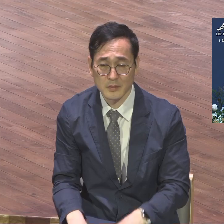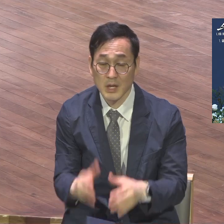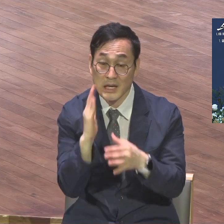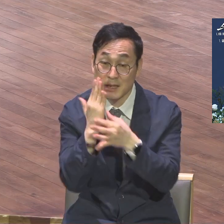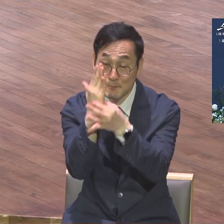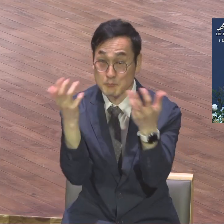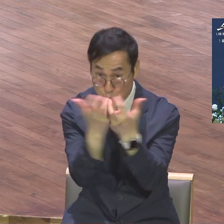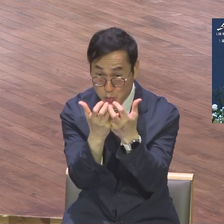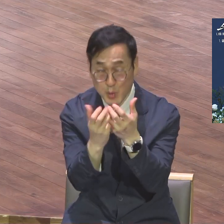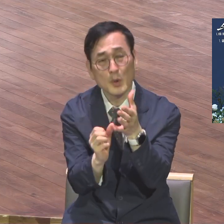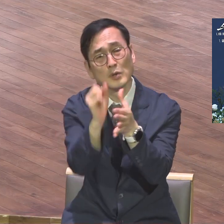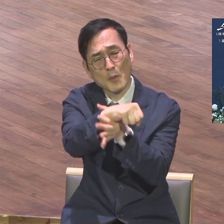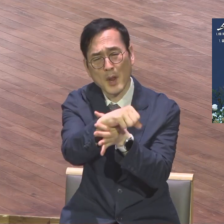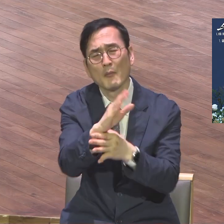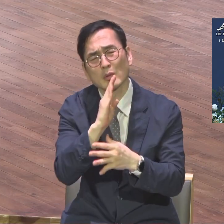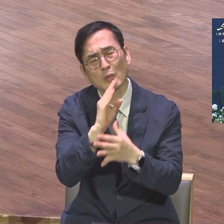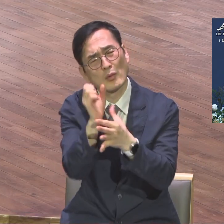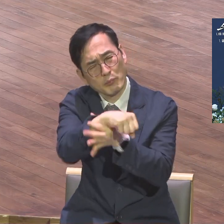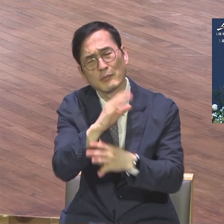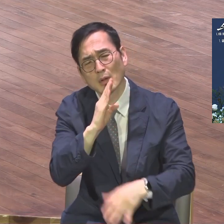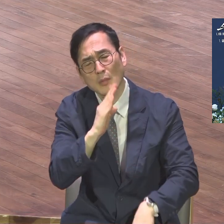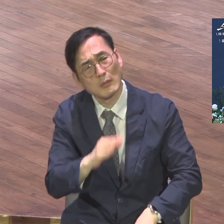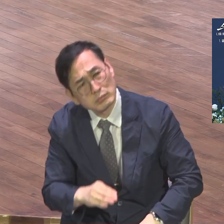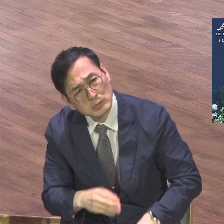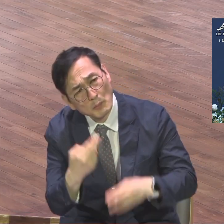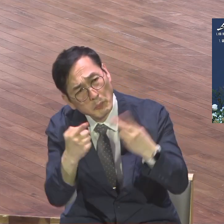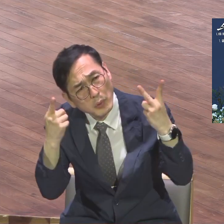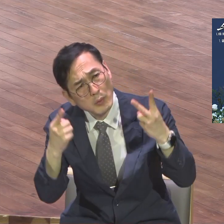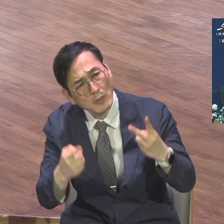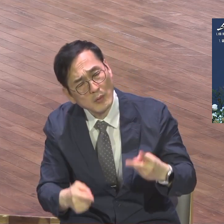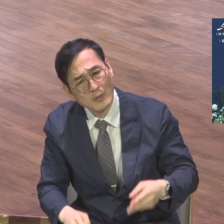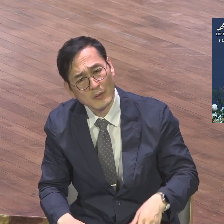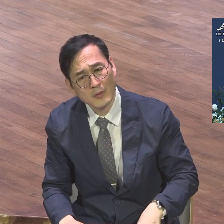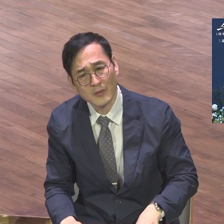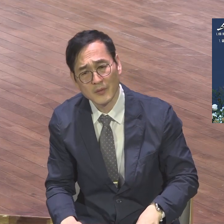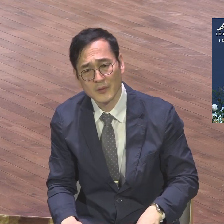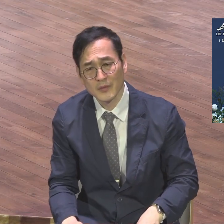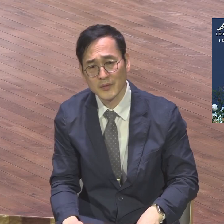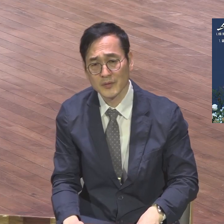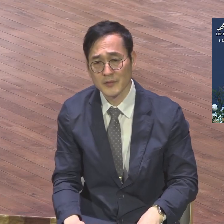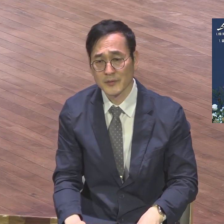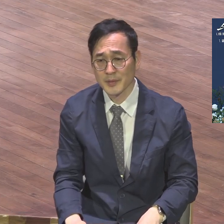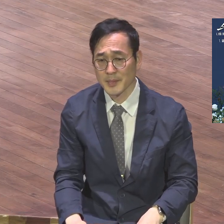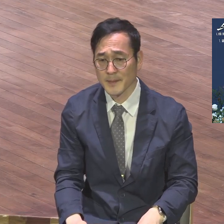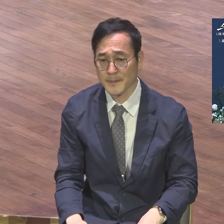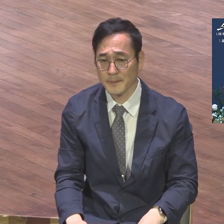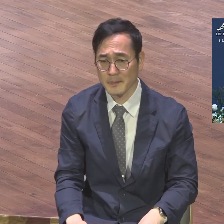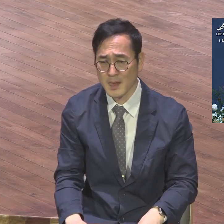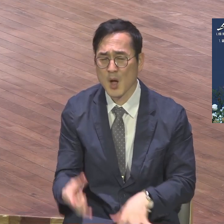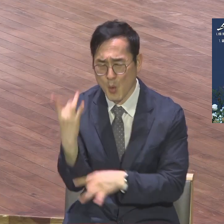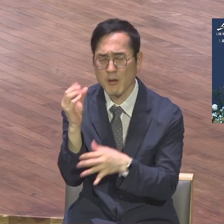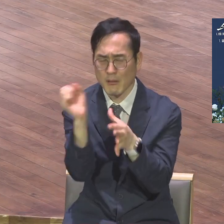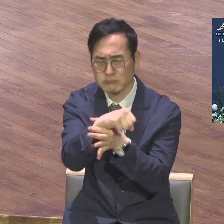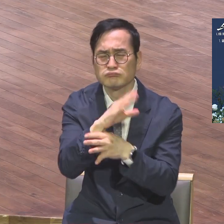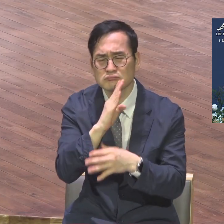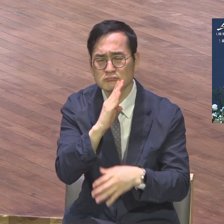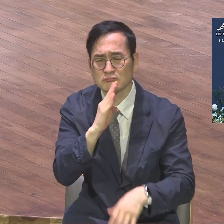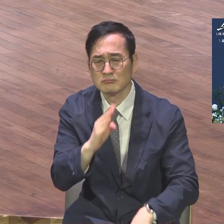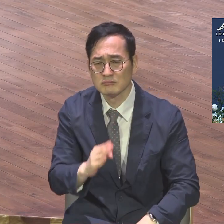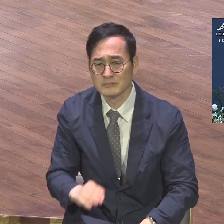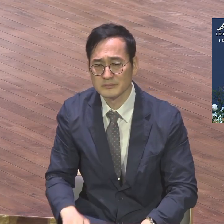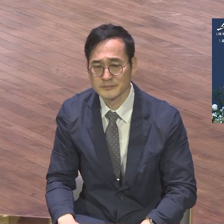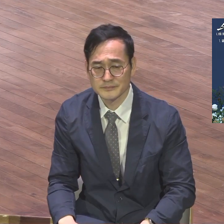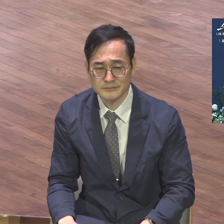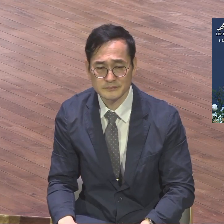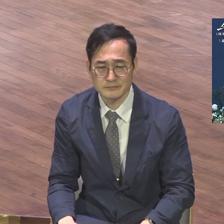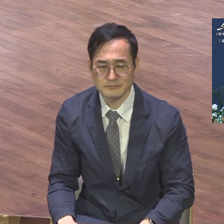잎이 무성한 무화과 나무에 열매를 기대했던 것은 결코 비상식적인 일이 아니었다.